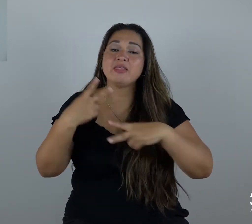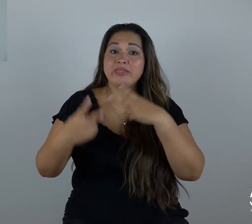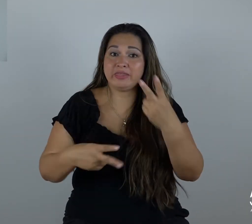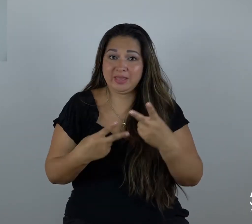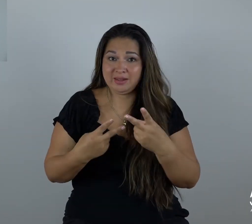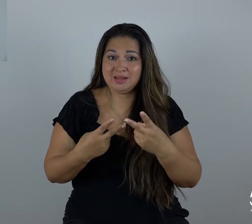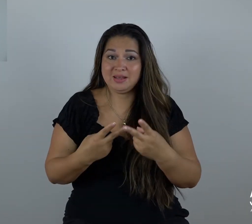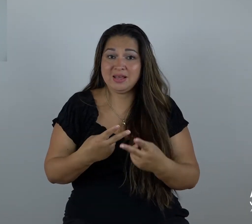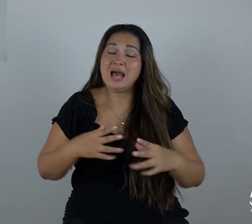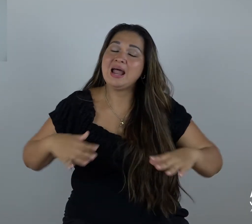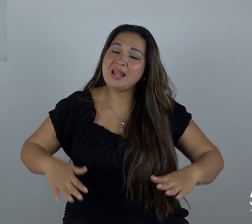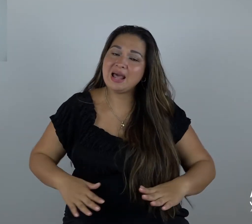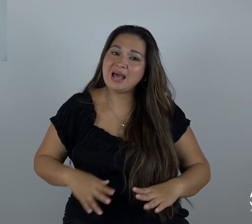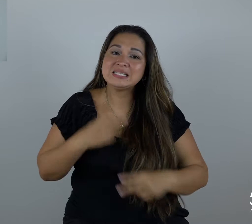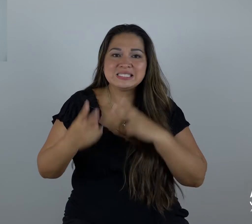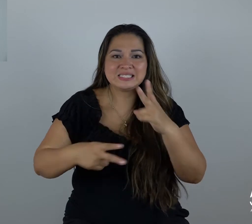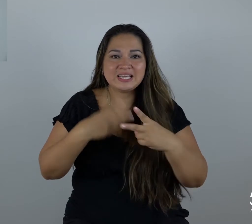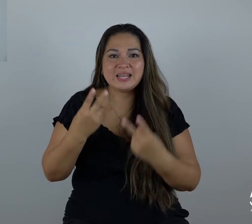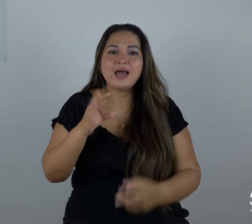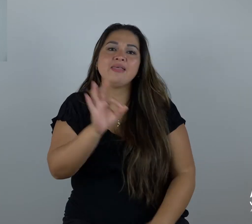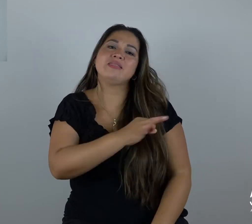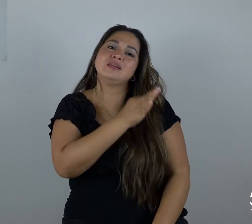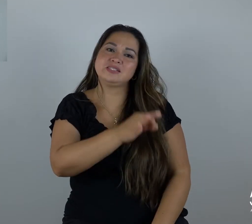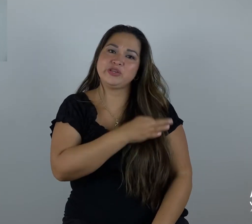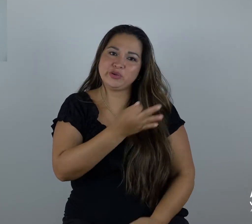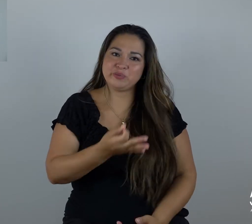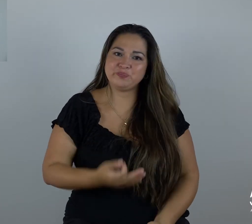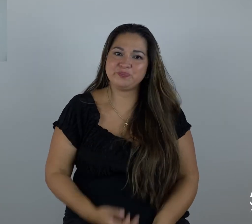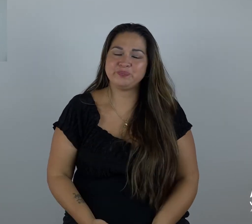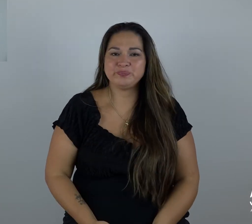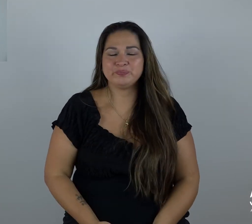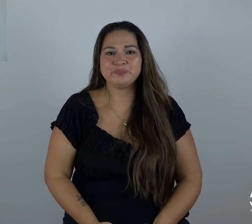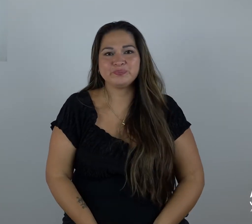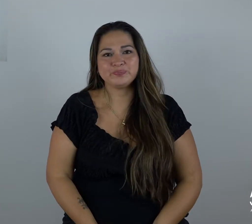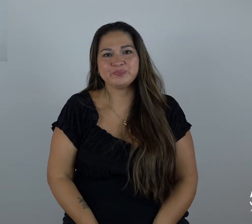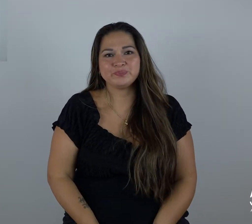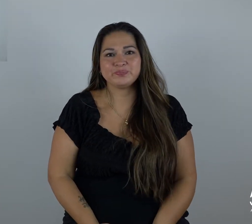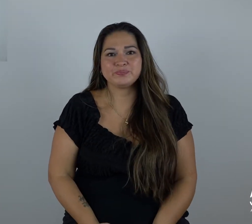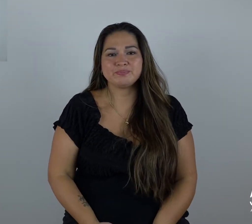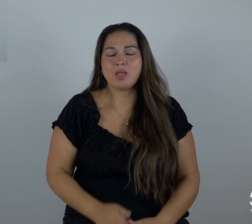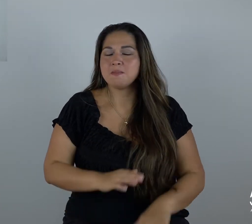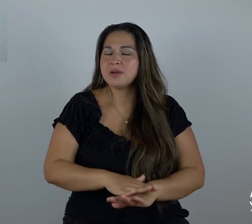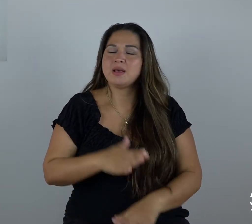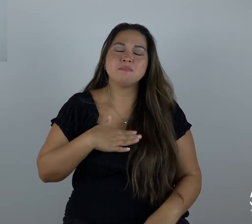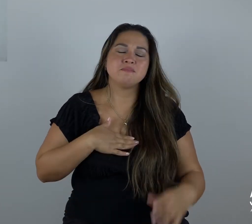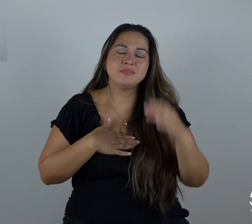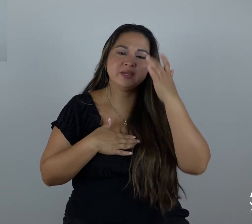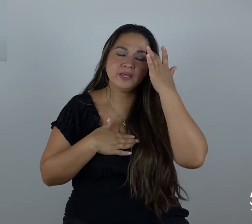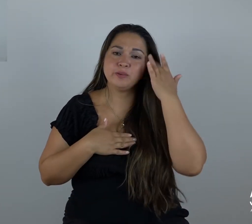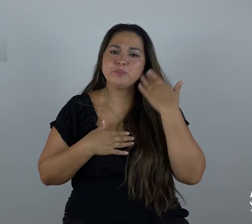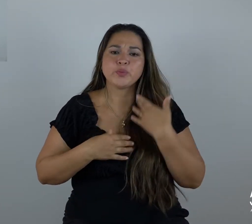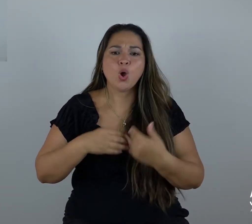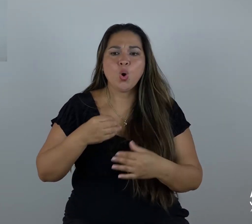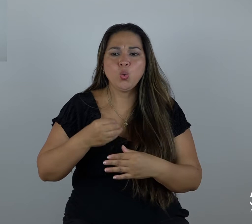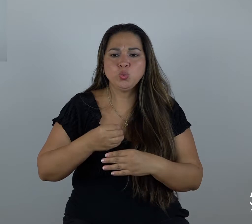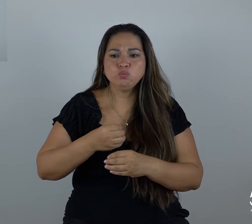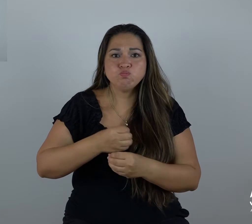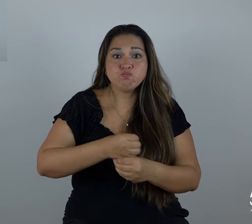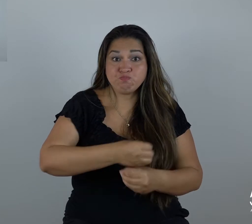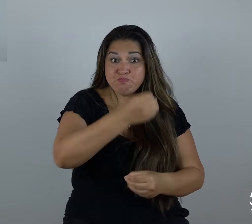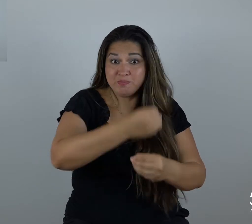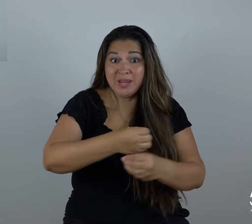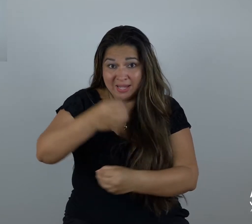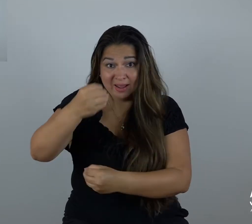o lo que en otros entornos cristianos se denomina comunión. Para mí es un pilar